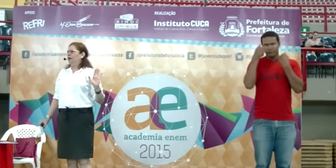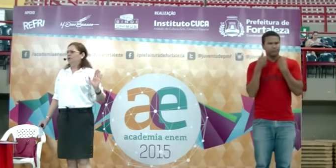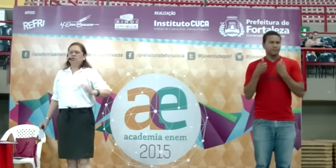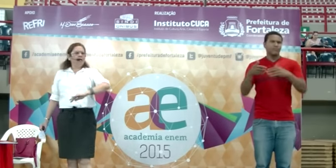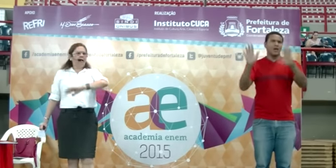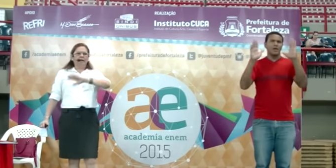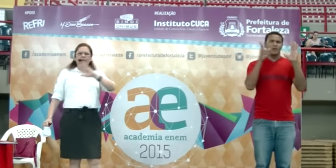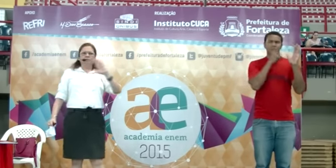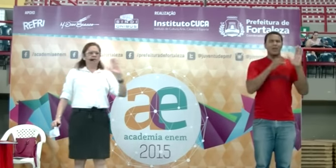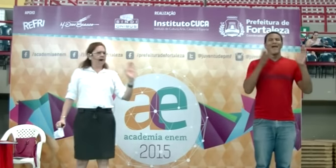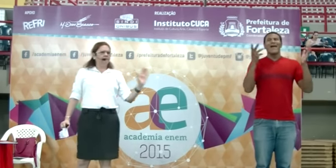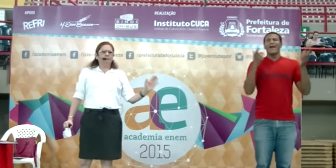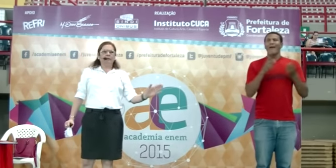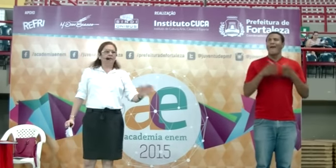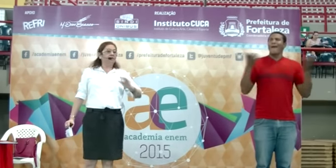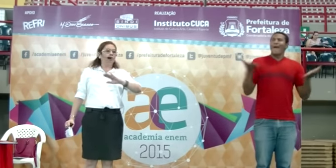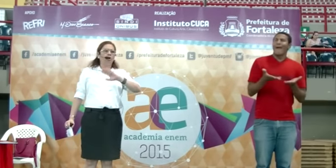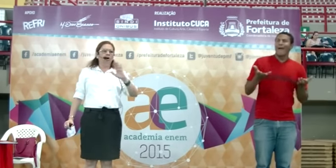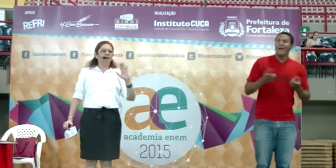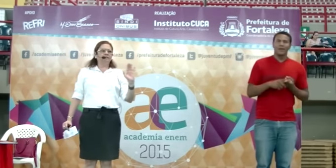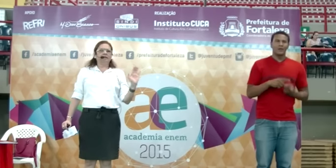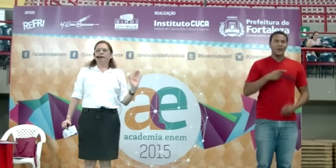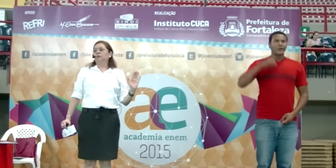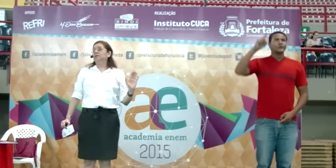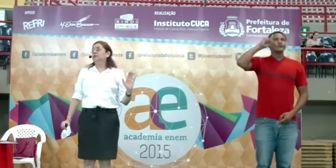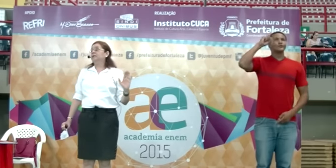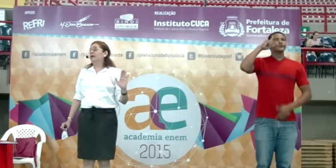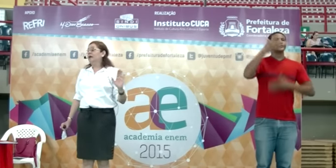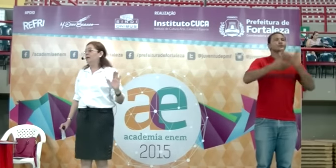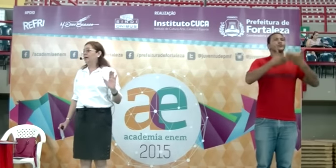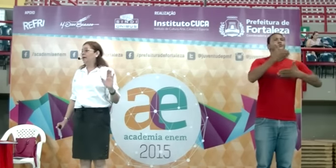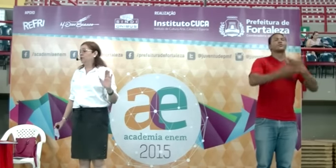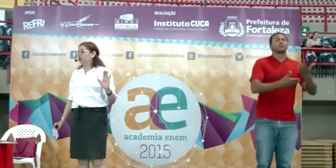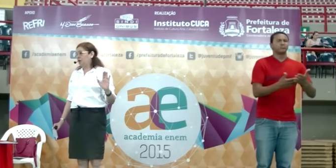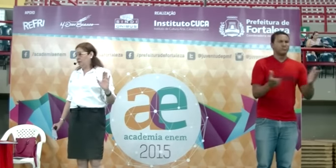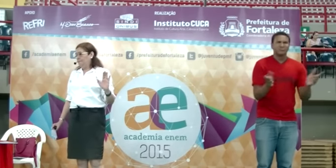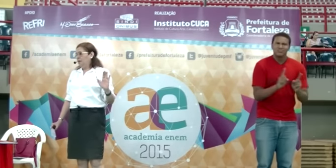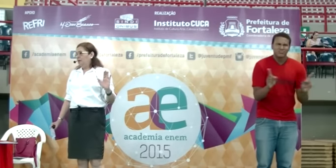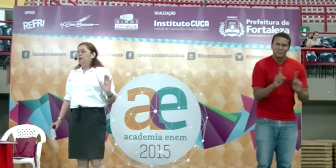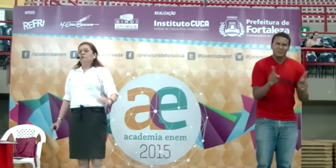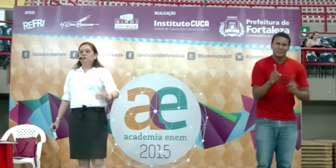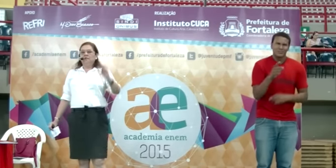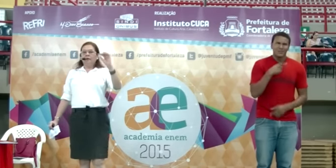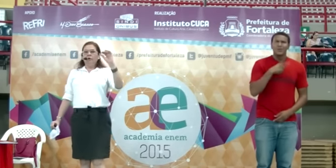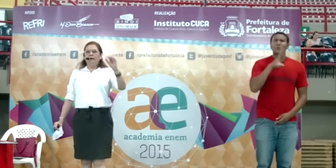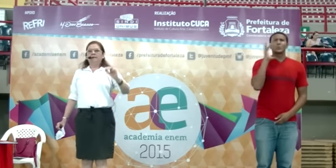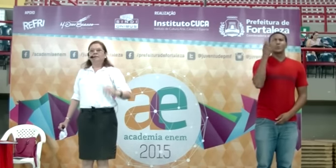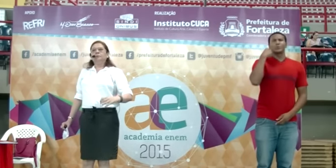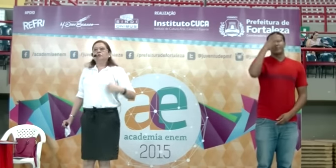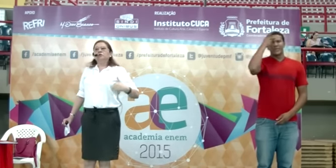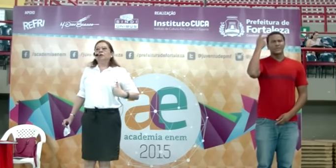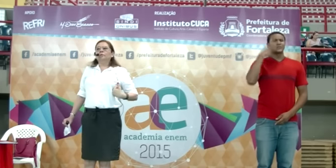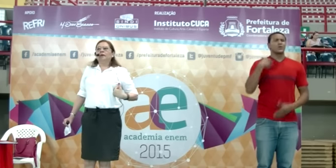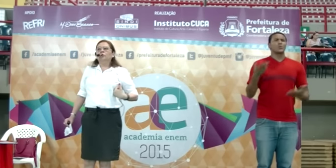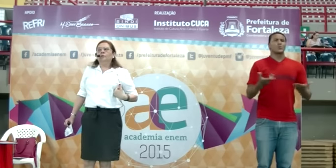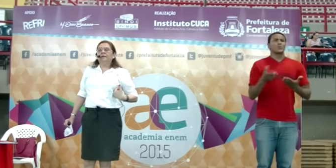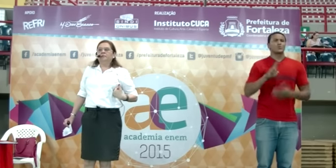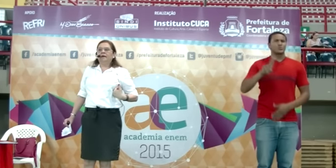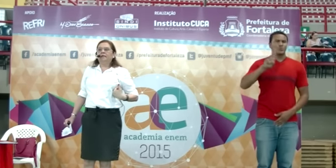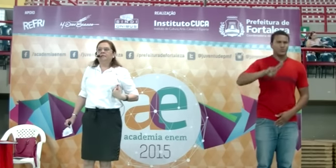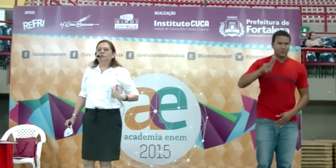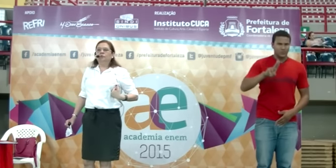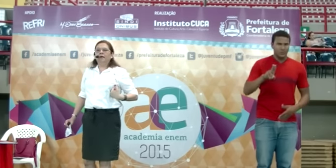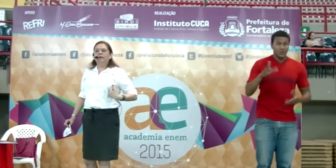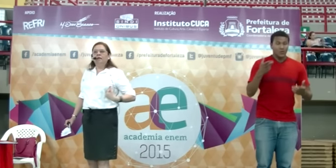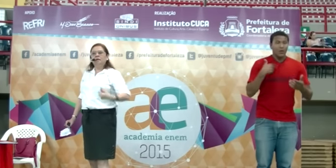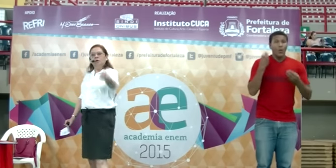de atualmente, a cada dia que se passam, corra as léguas, que isso é erro, é clichê. Você começa: professora, como é que eu